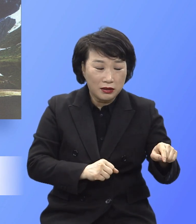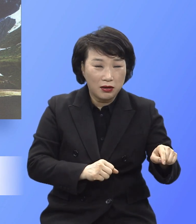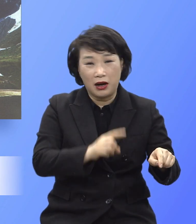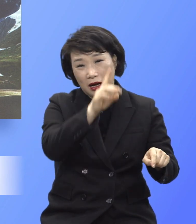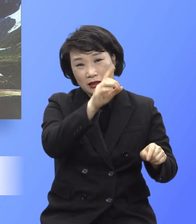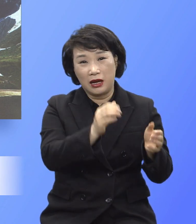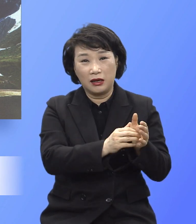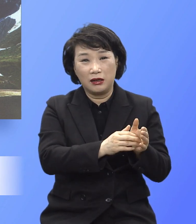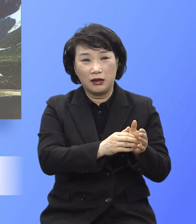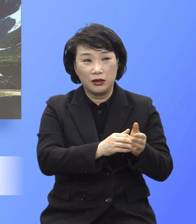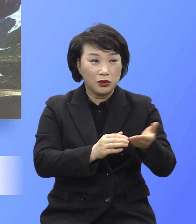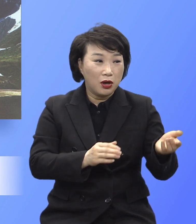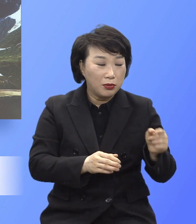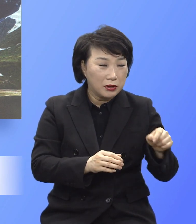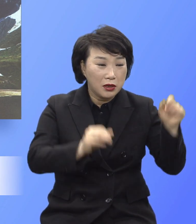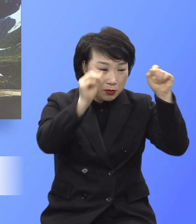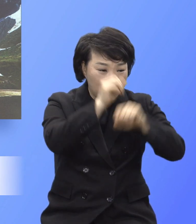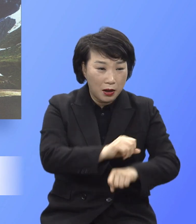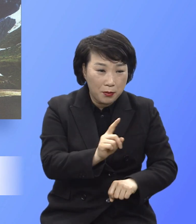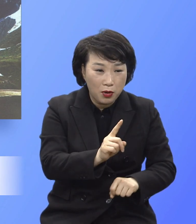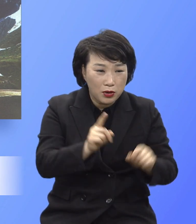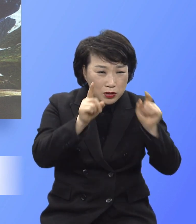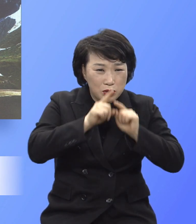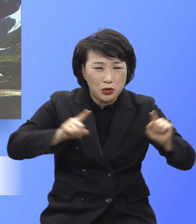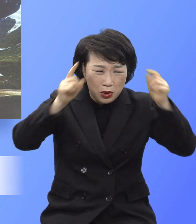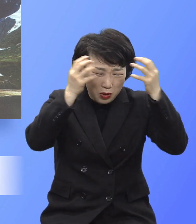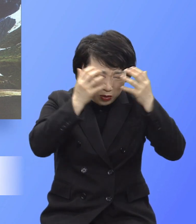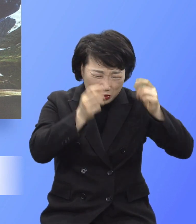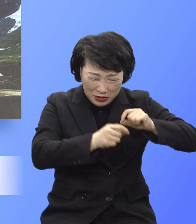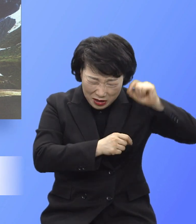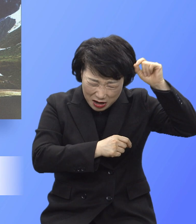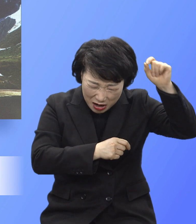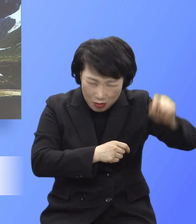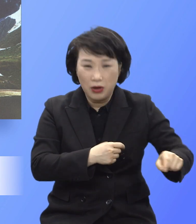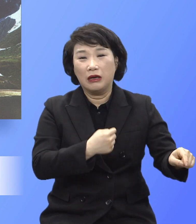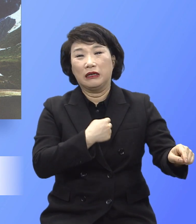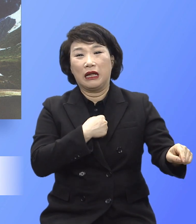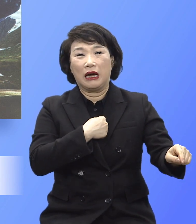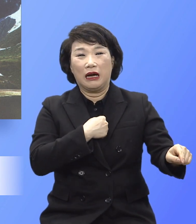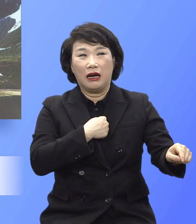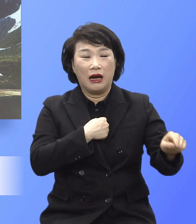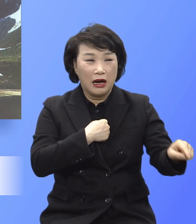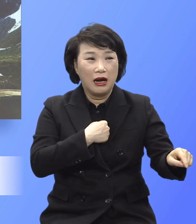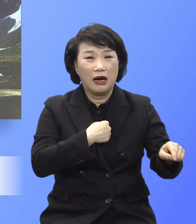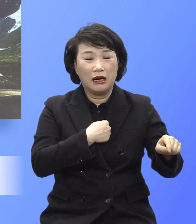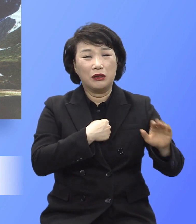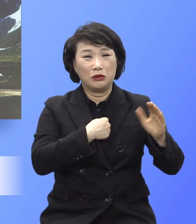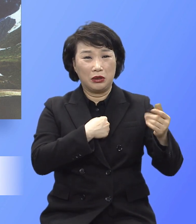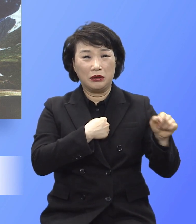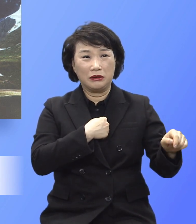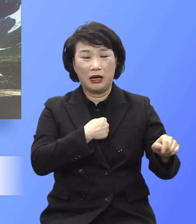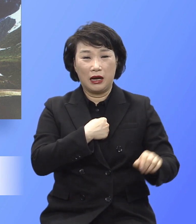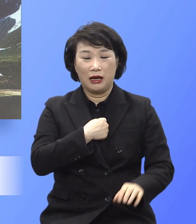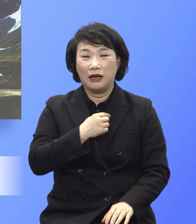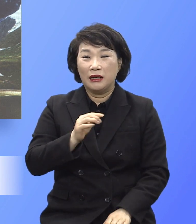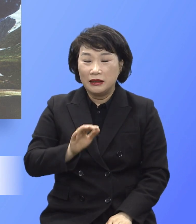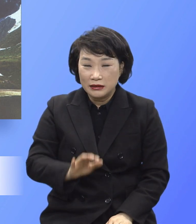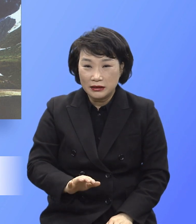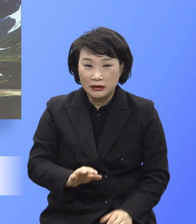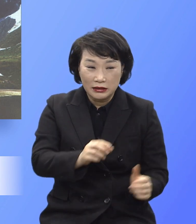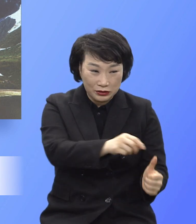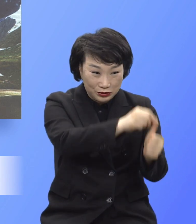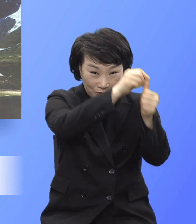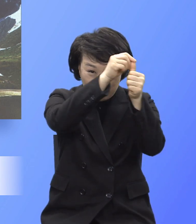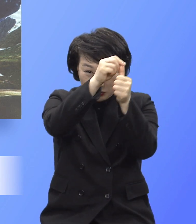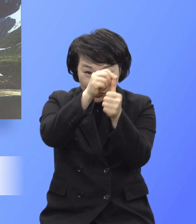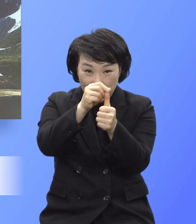말은 처절한 지옥의 고통을 받는 것이거늘, 그래서 그를